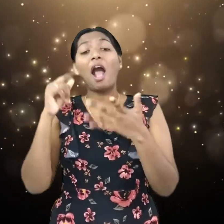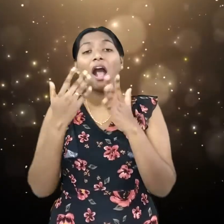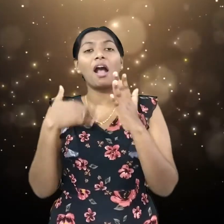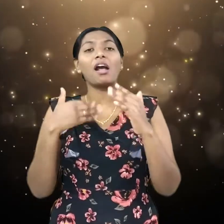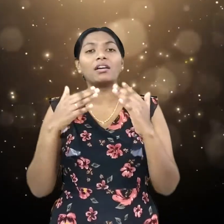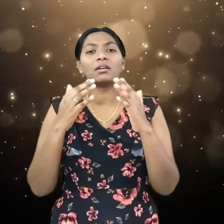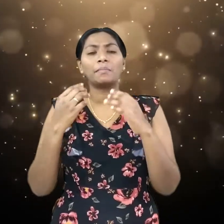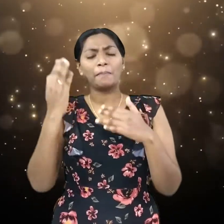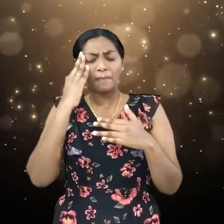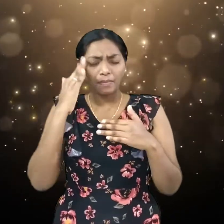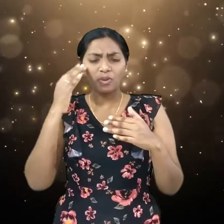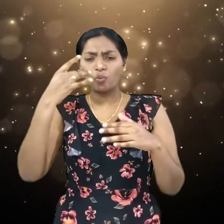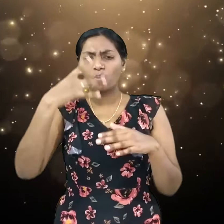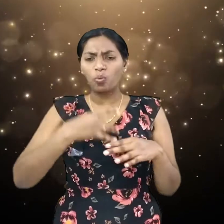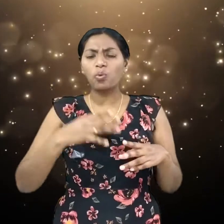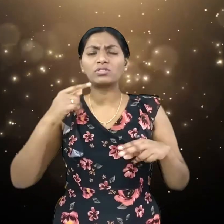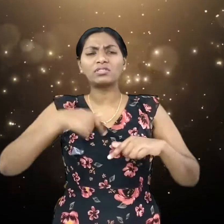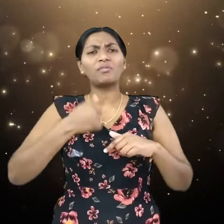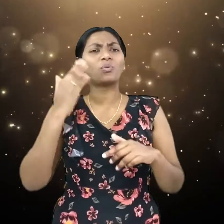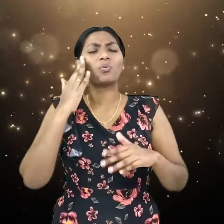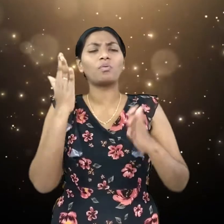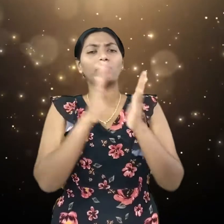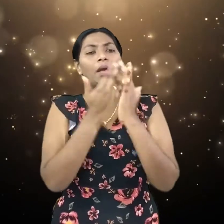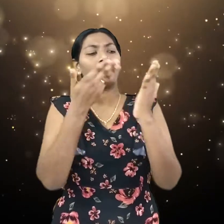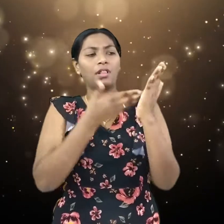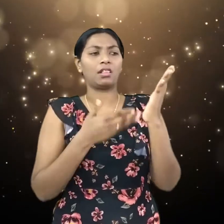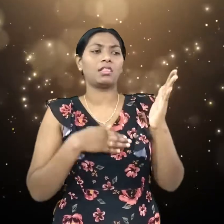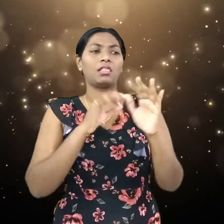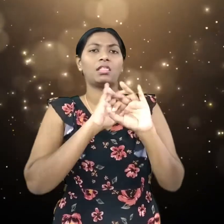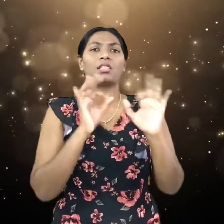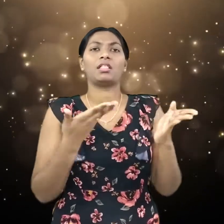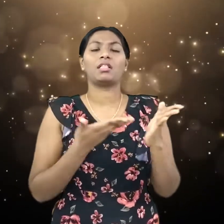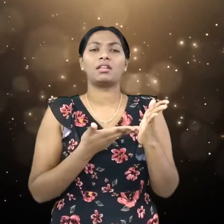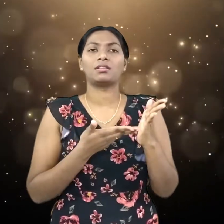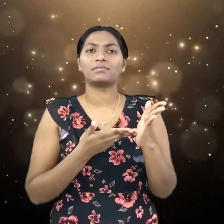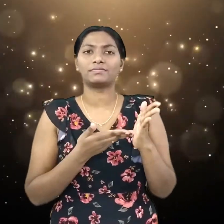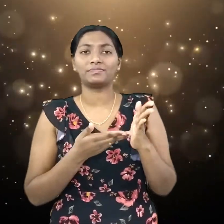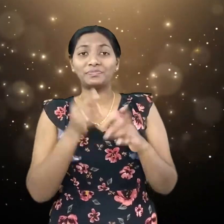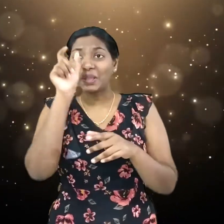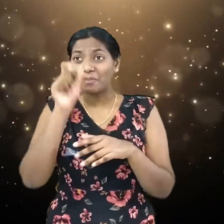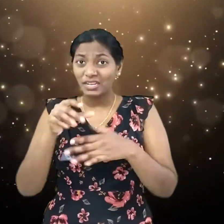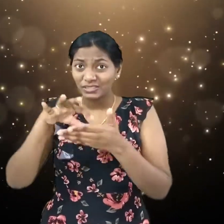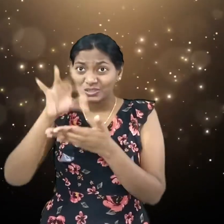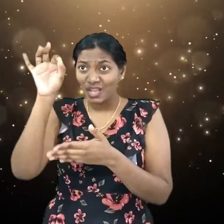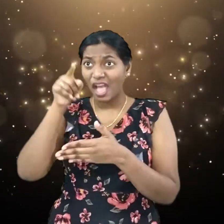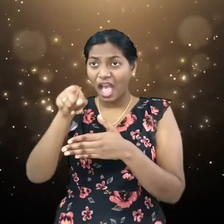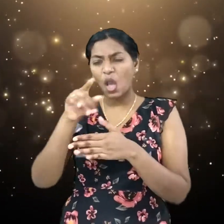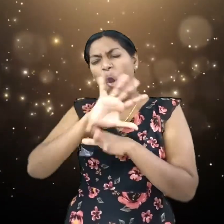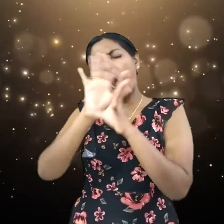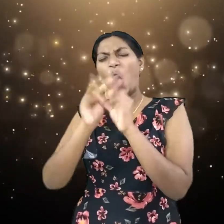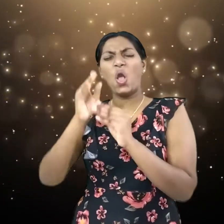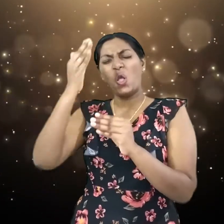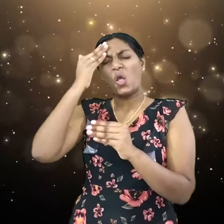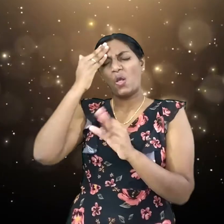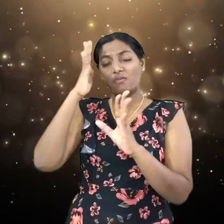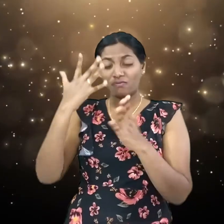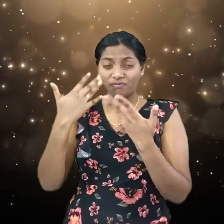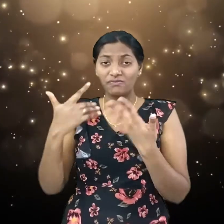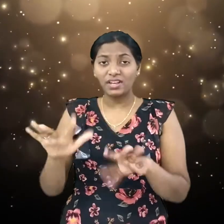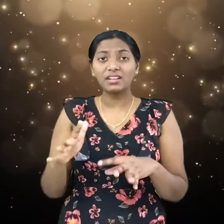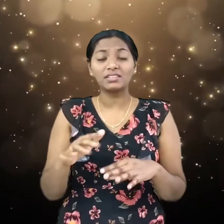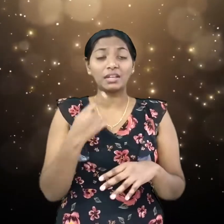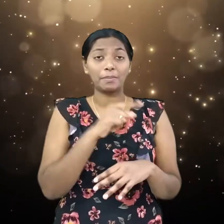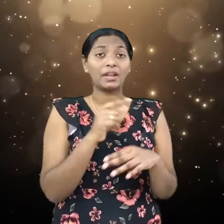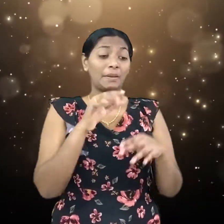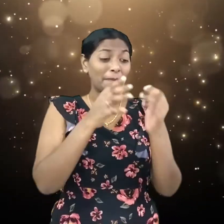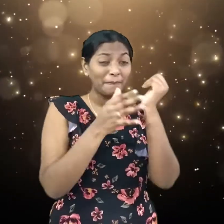परमेश्वर का वचन है। प्रेज द लॉर्ड, हालेलुया। और जो आत्मिक है उसको सब पता है, शारीरिक को कुछ नहीं पता है, हमने सीखा था